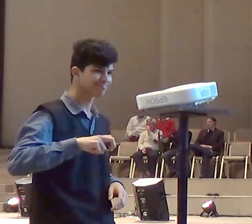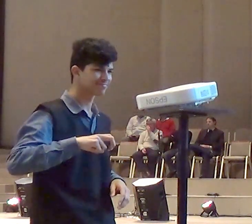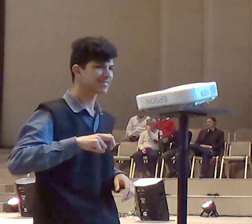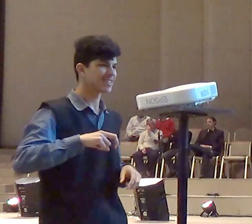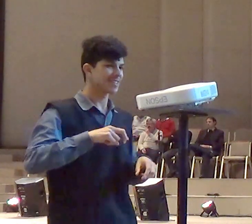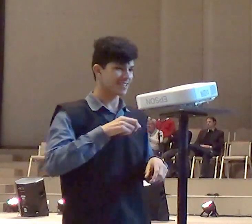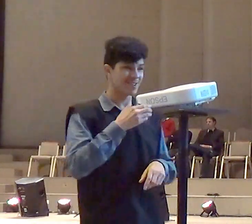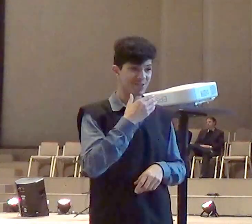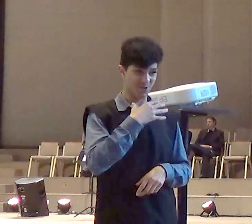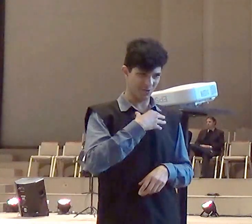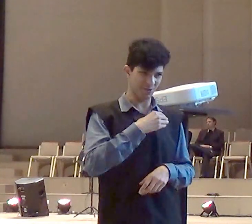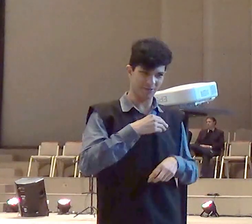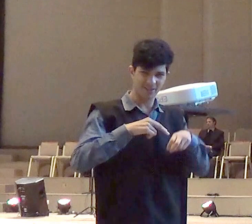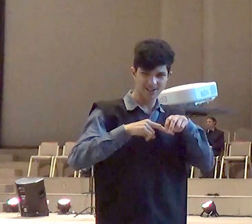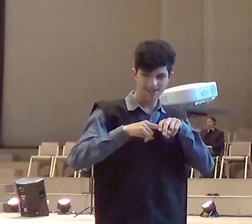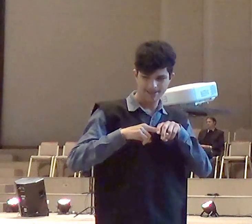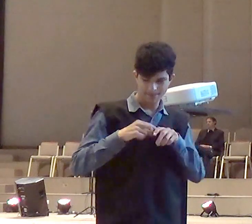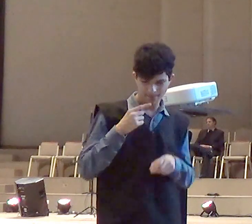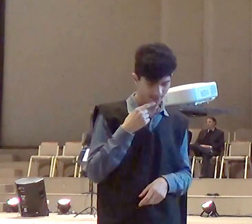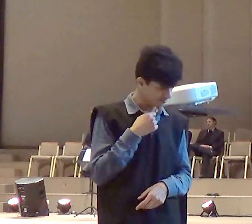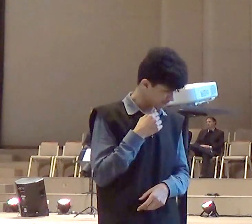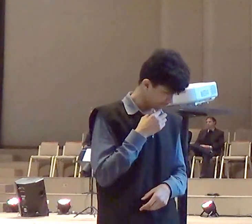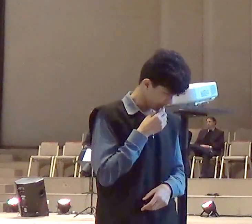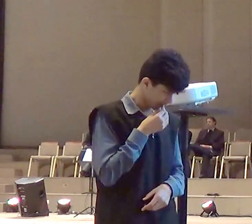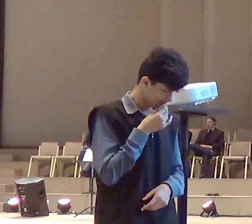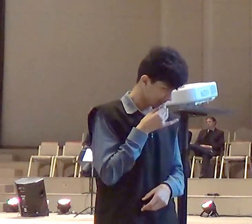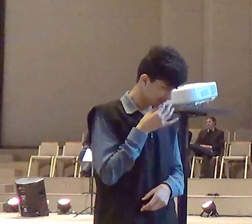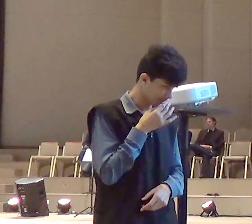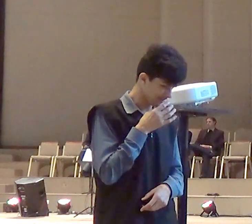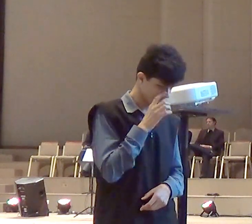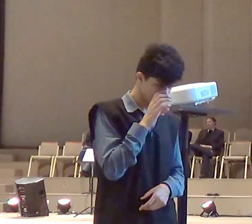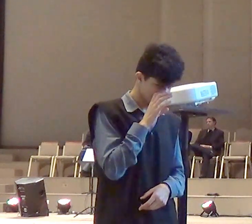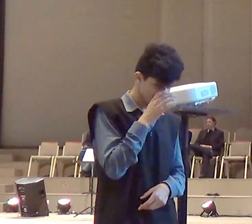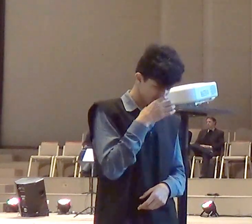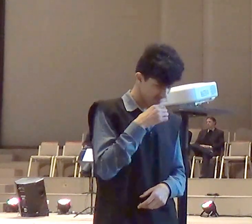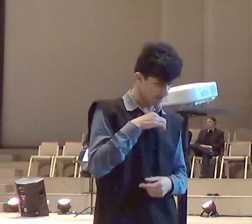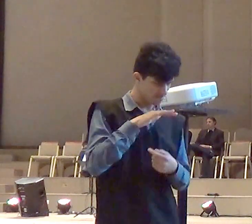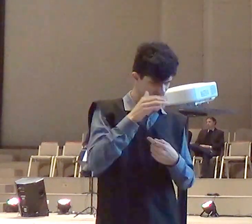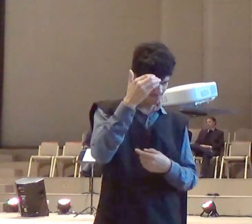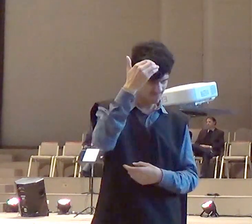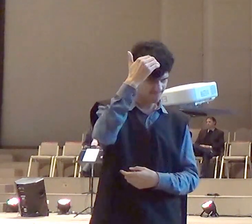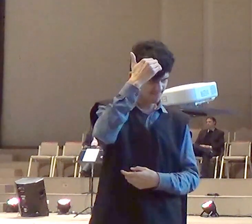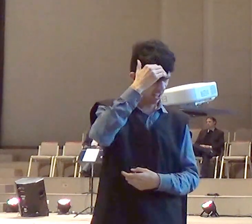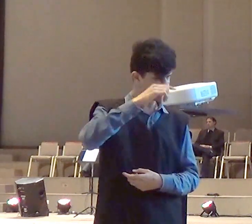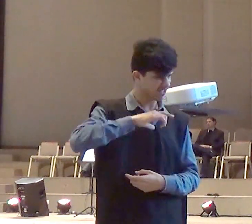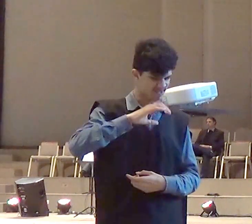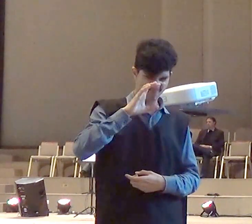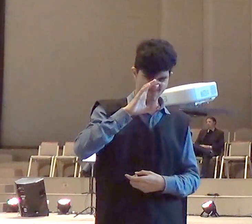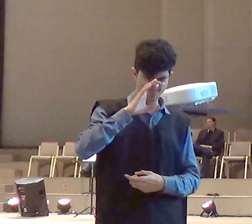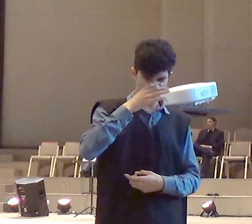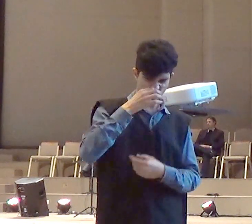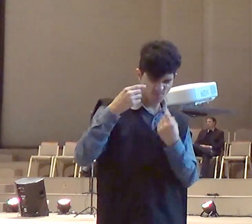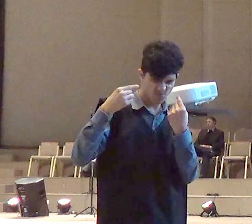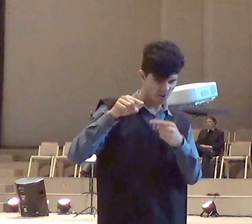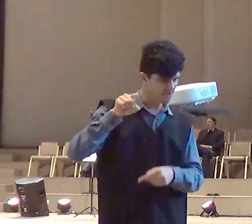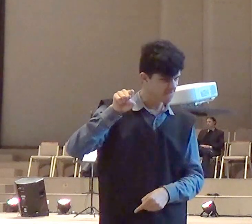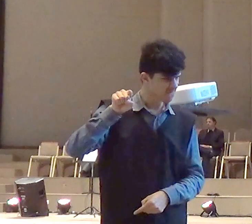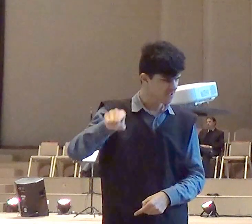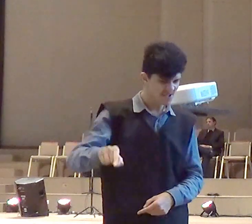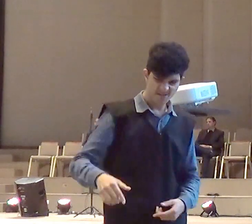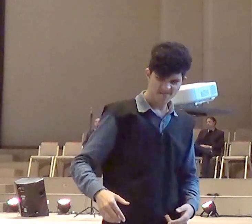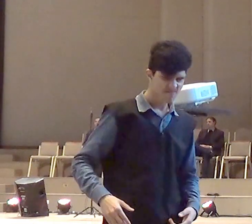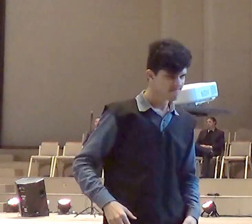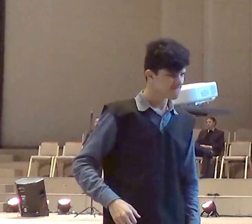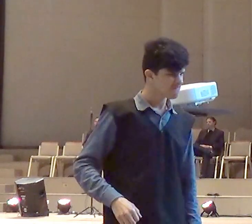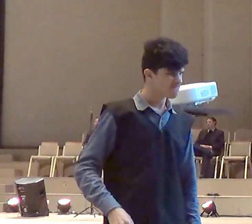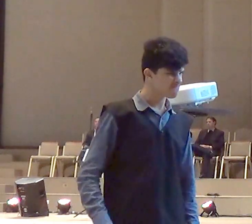o Garotinho falou baixinho assim por fora eu tô sentado por dentro Eu tô